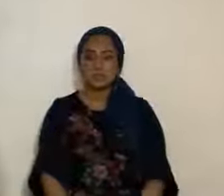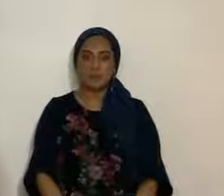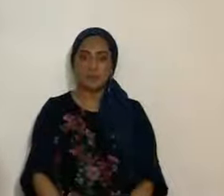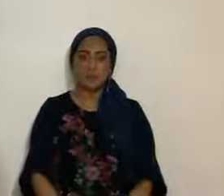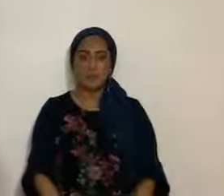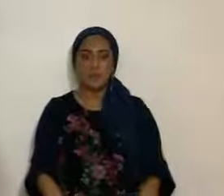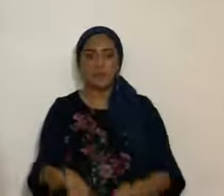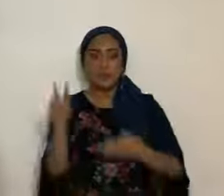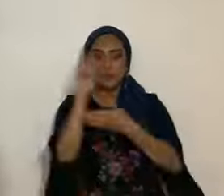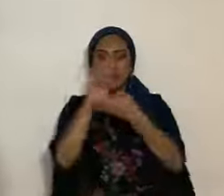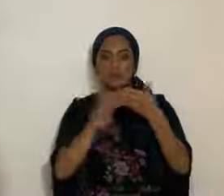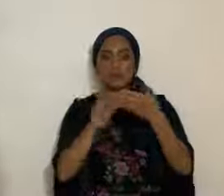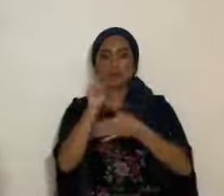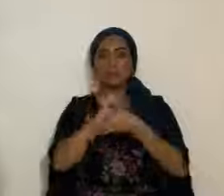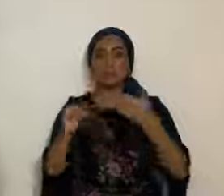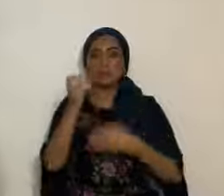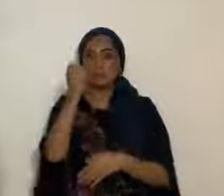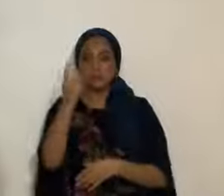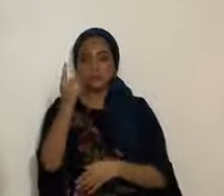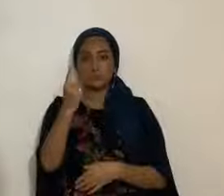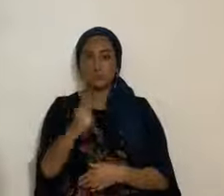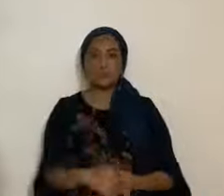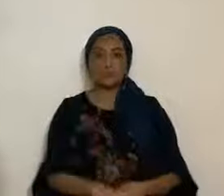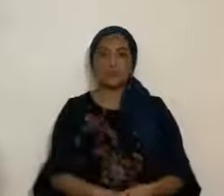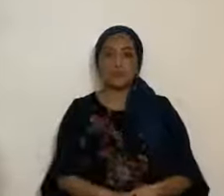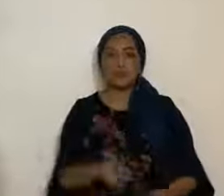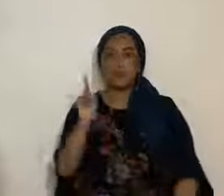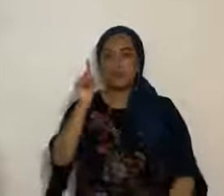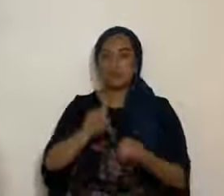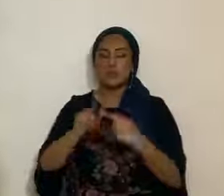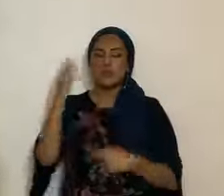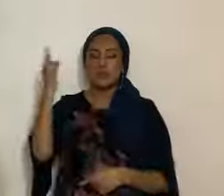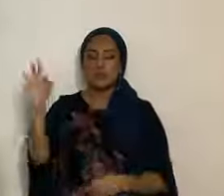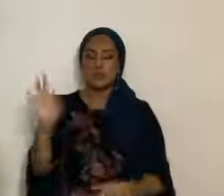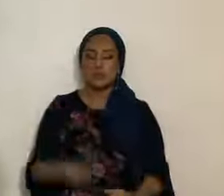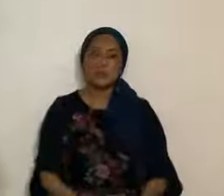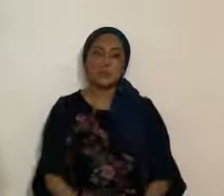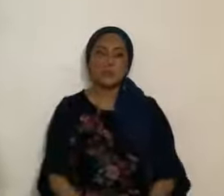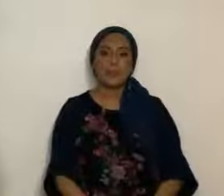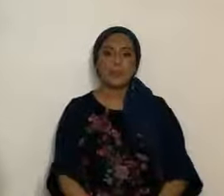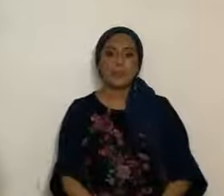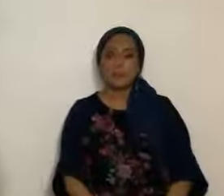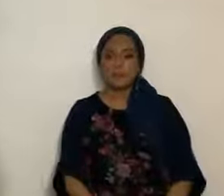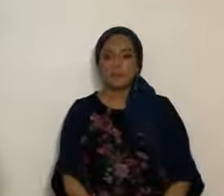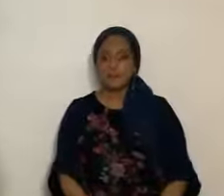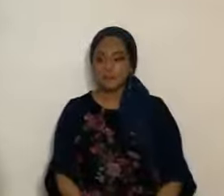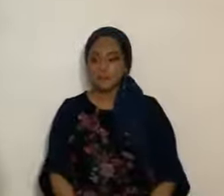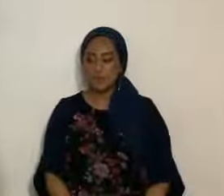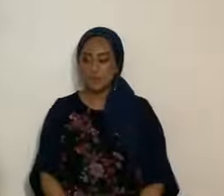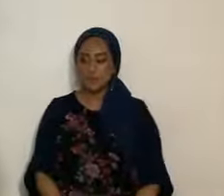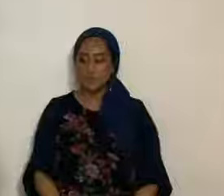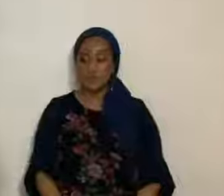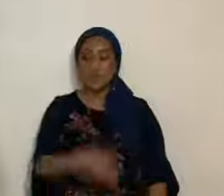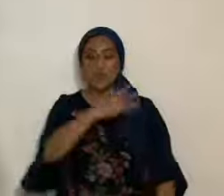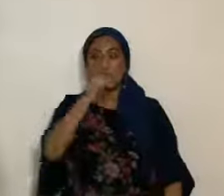a leer del verso 11 precisamente al 19, y vamos a ver lo siguiente. Y Yahweh dijo a